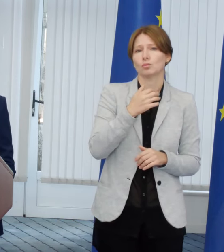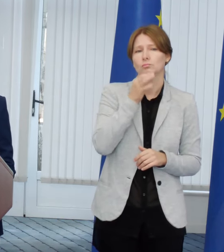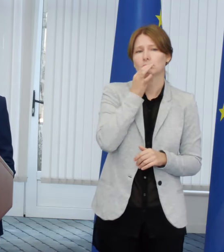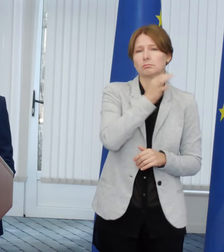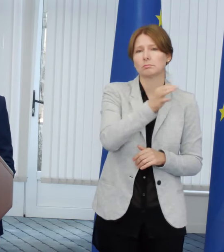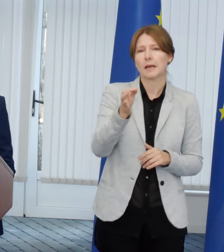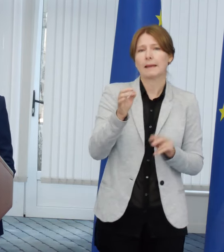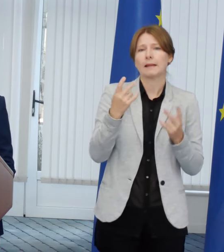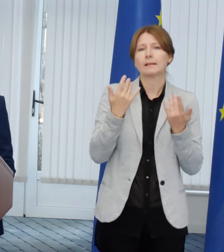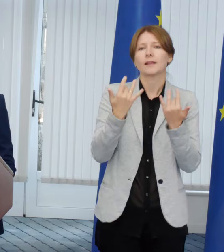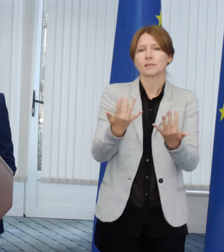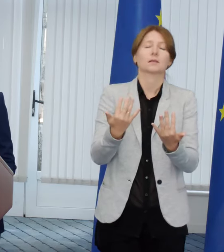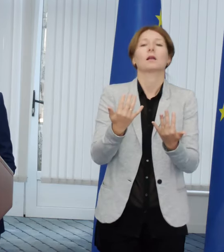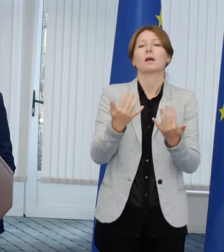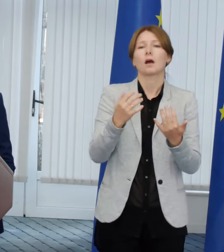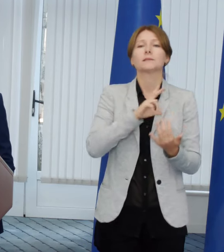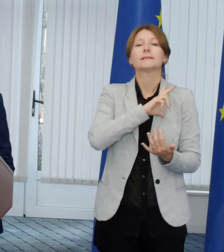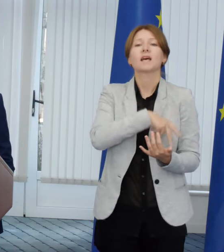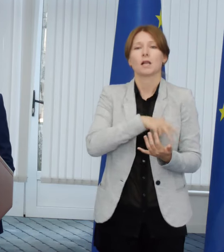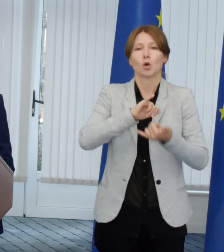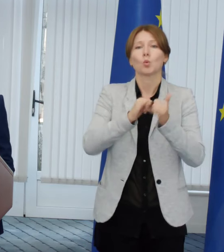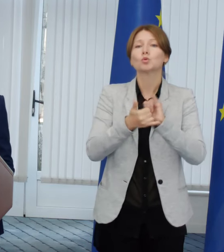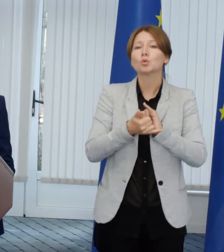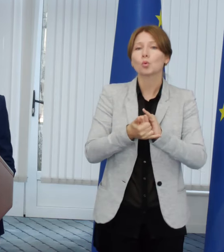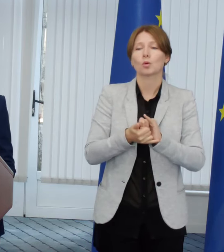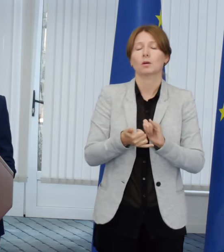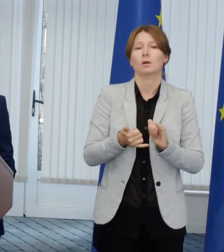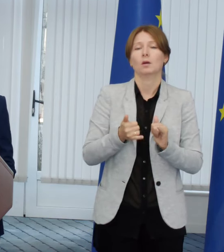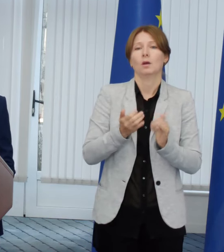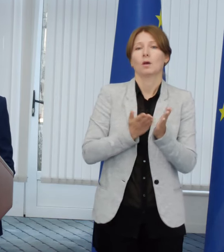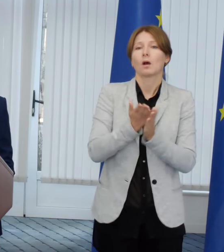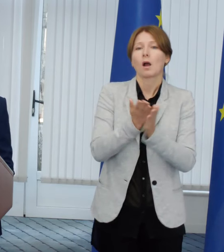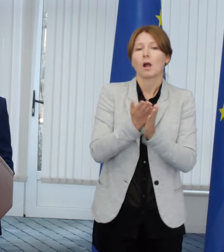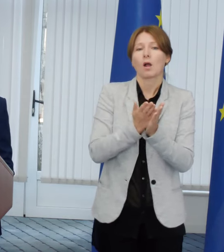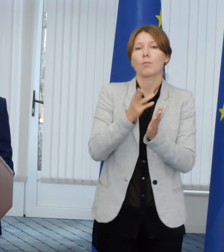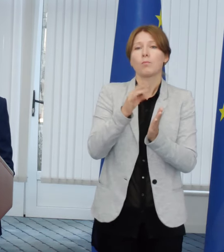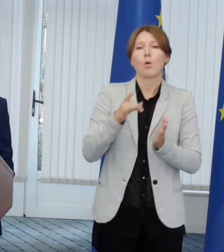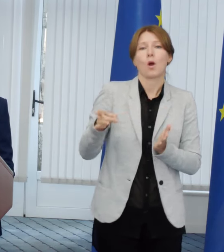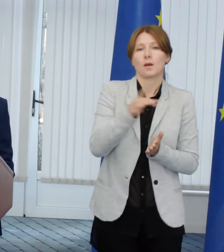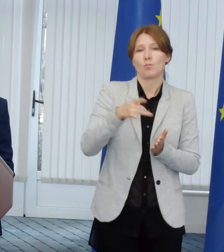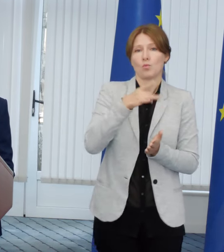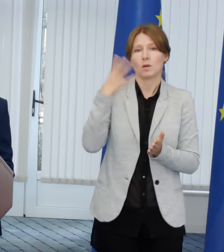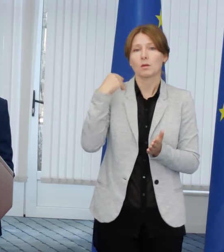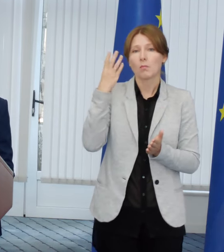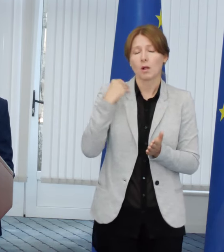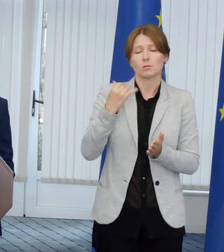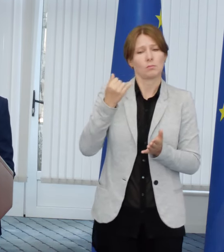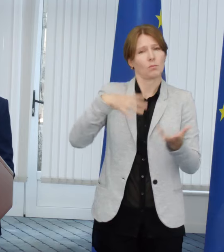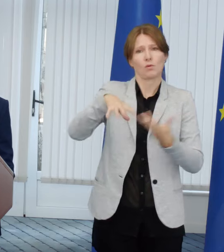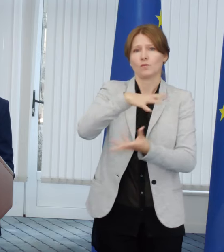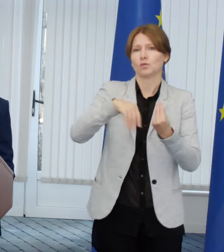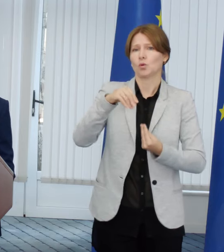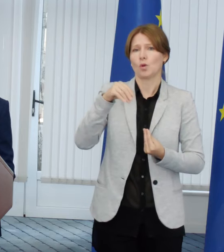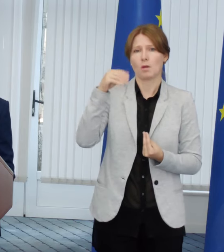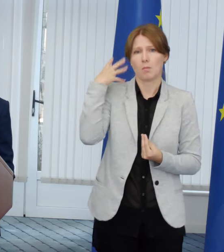câteva servicii sociale care vor fi în toată țara, vor fi investiții în toată țara